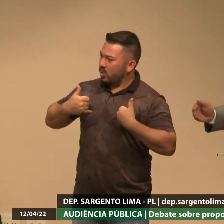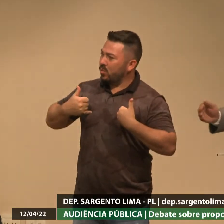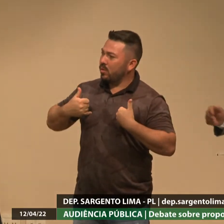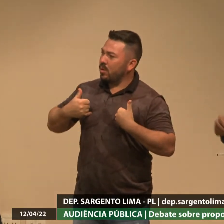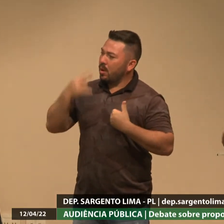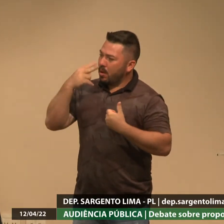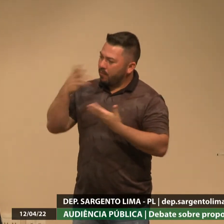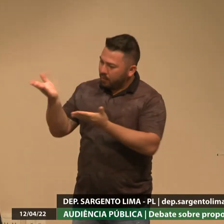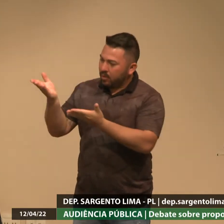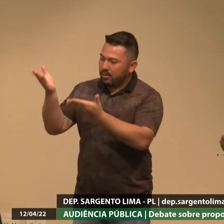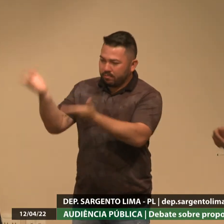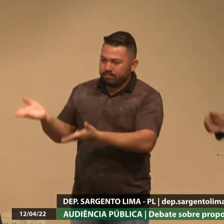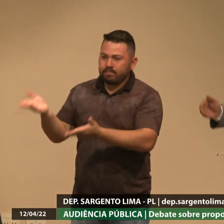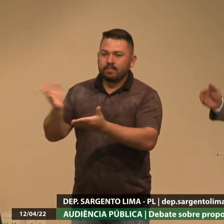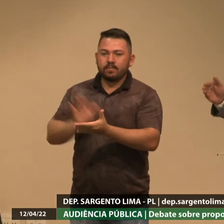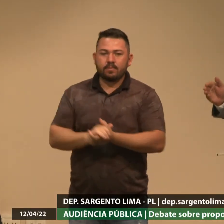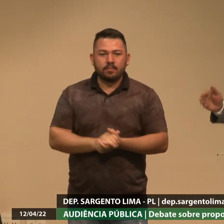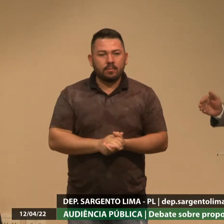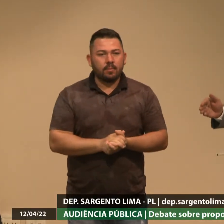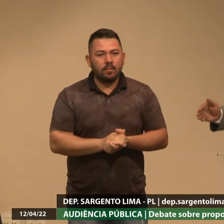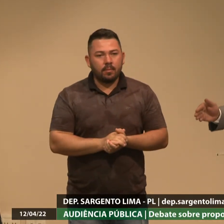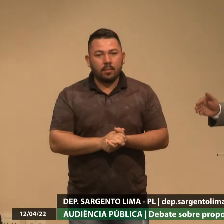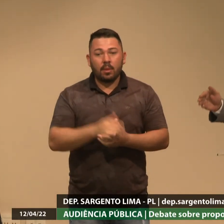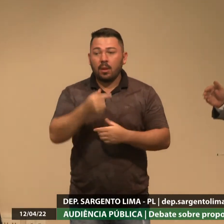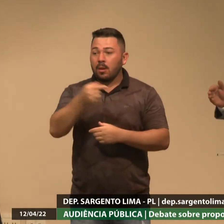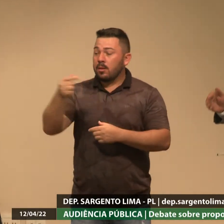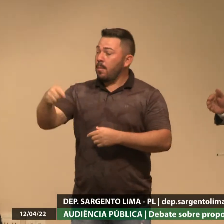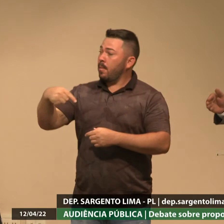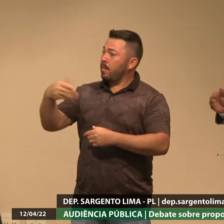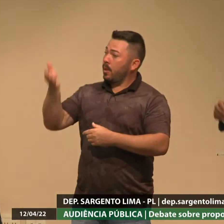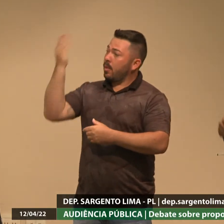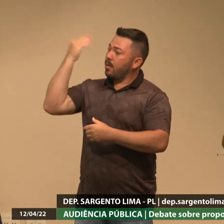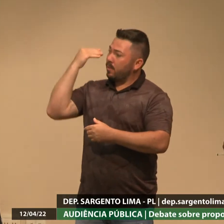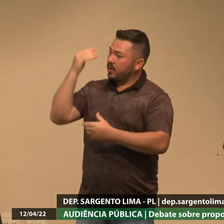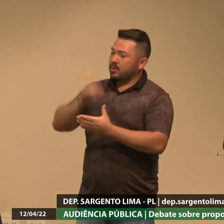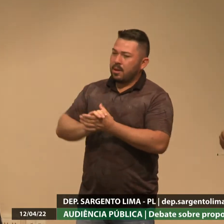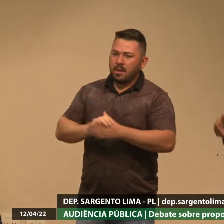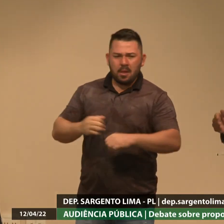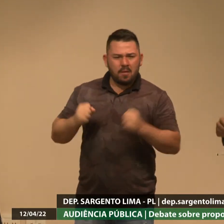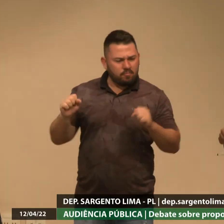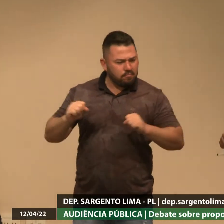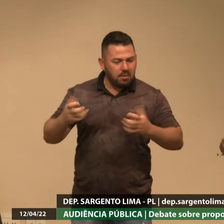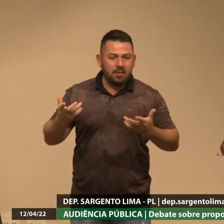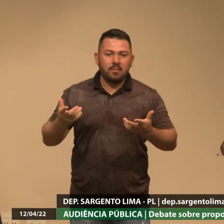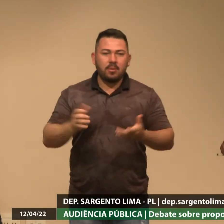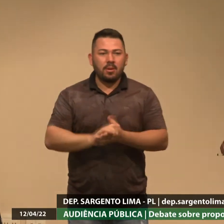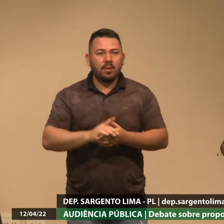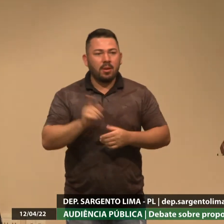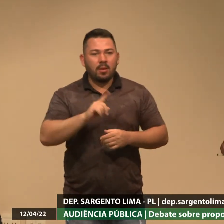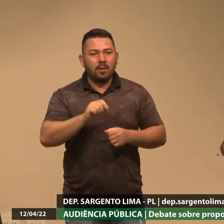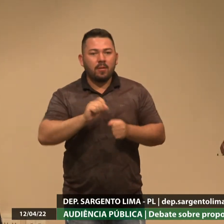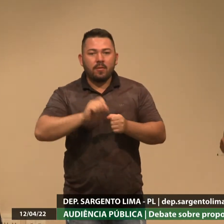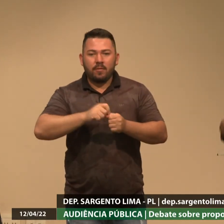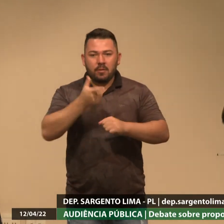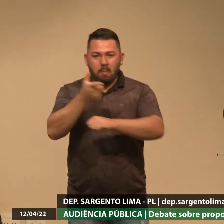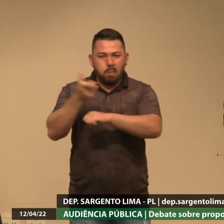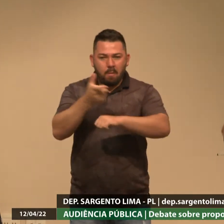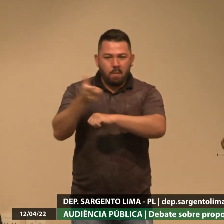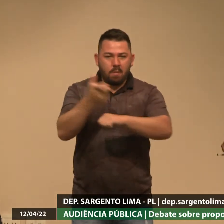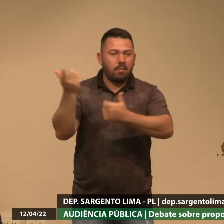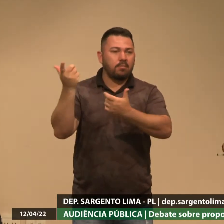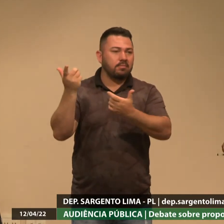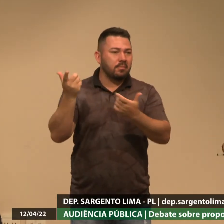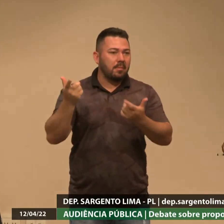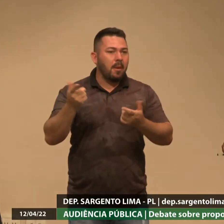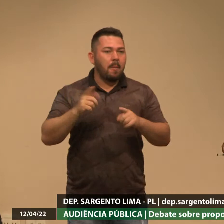vê-lo aqui hoje aqui na semana passada eu vibrei eu não vou dizer que fiz disparos de arma de fogo